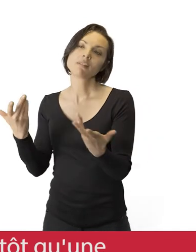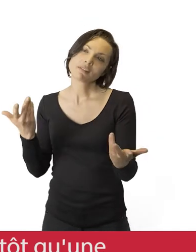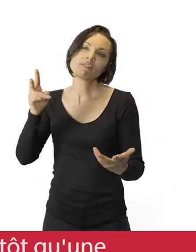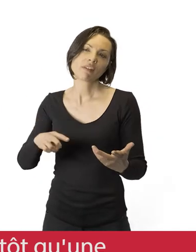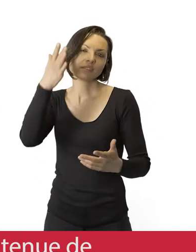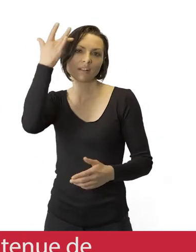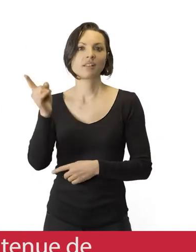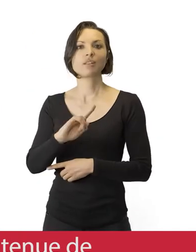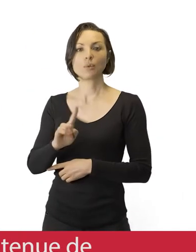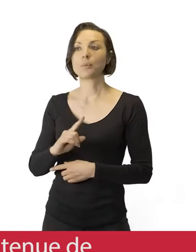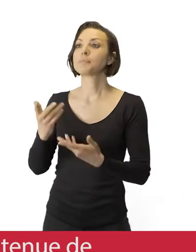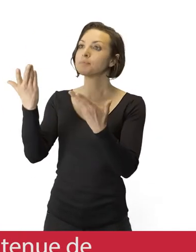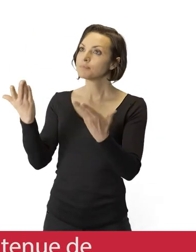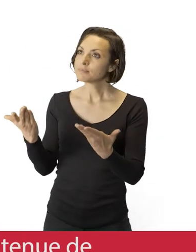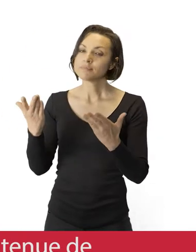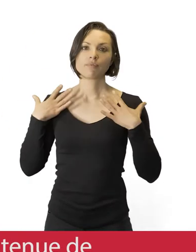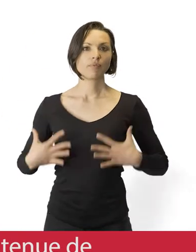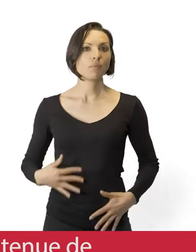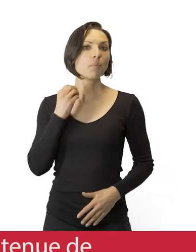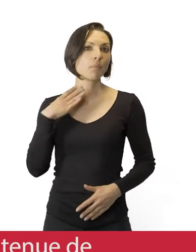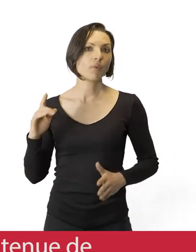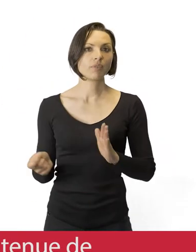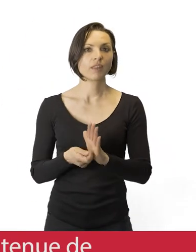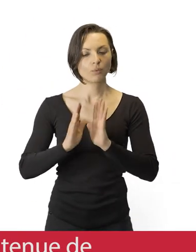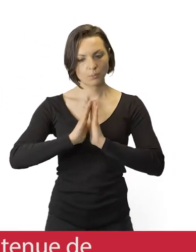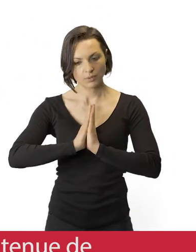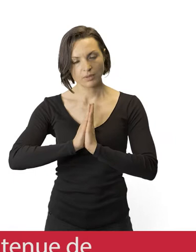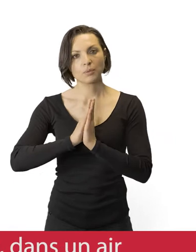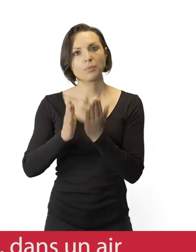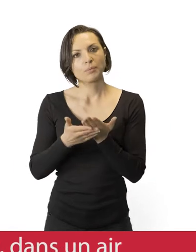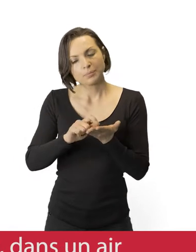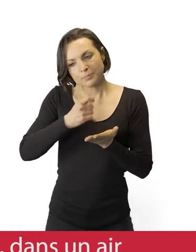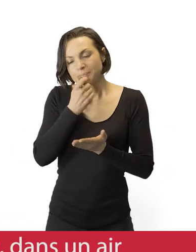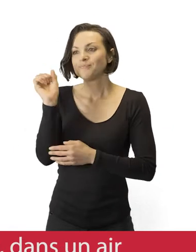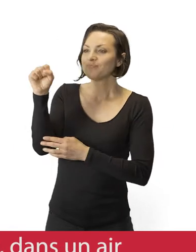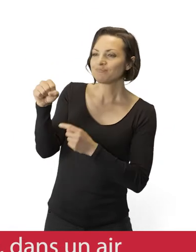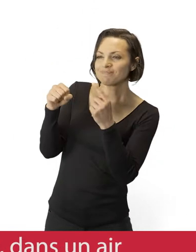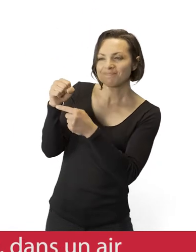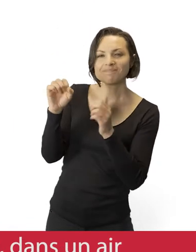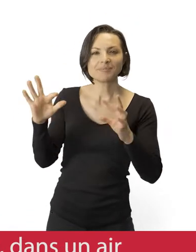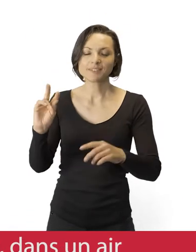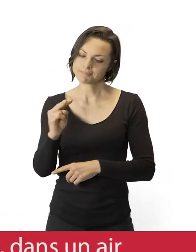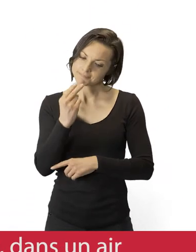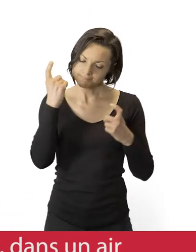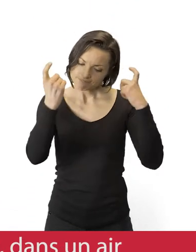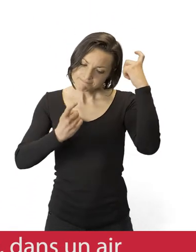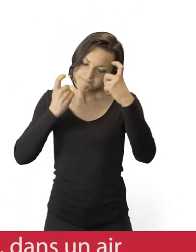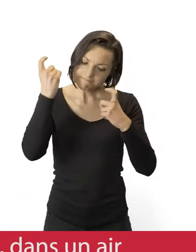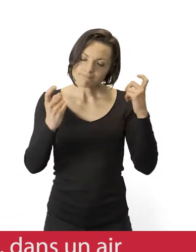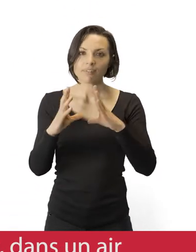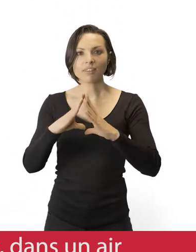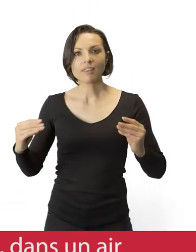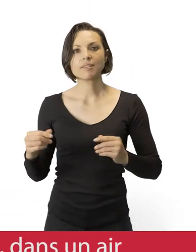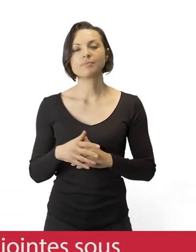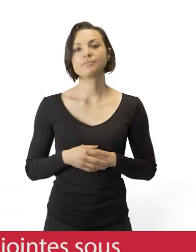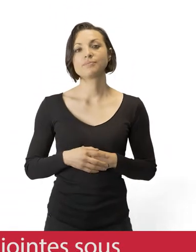qu'une jeune sainte, qui est représentée en tenue de communiante, avec la tête un peu penchée en avant, dans un air de recueillement et